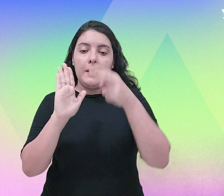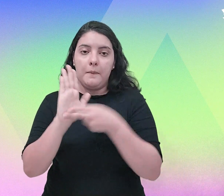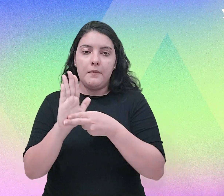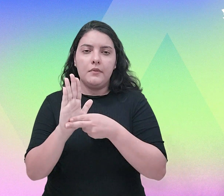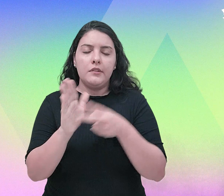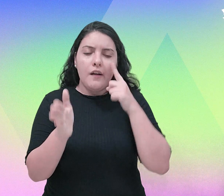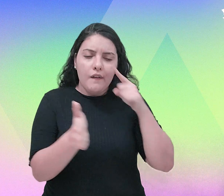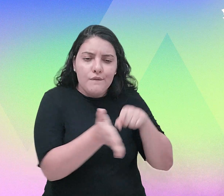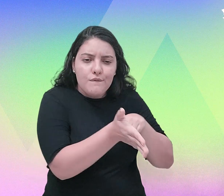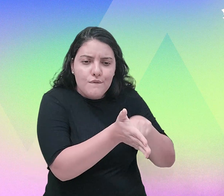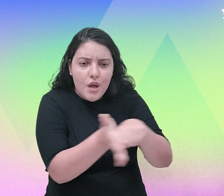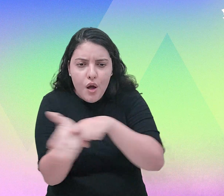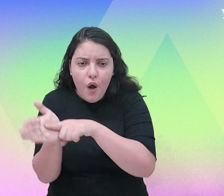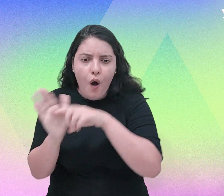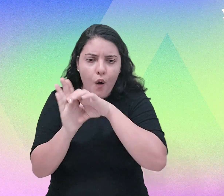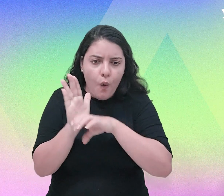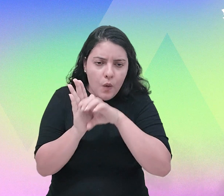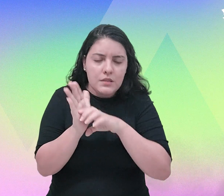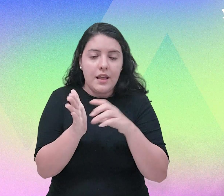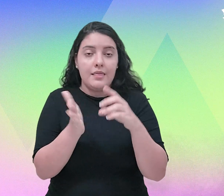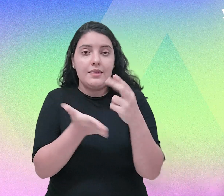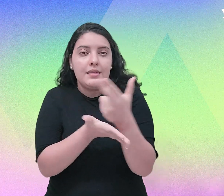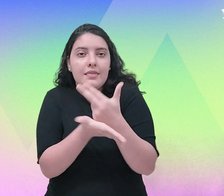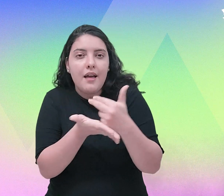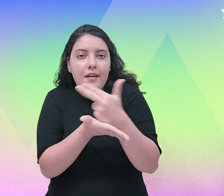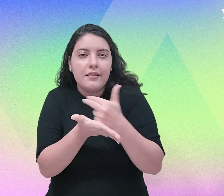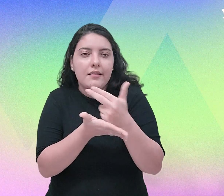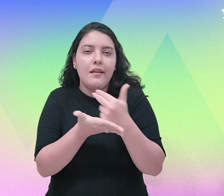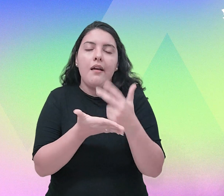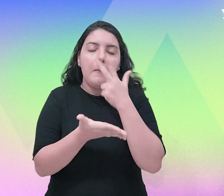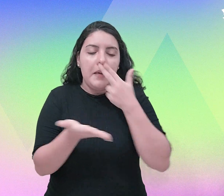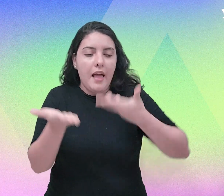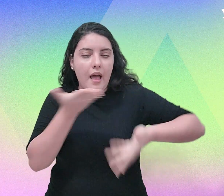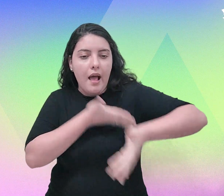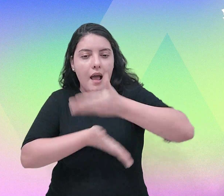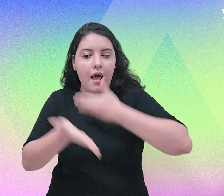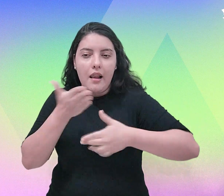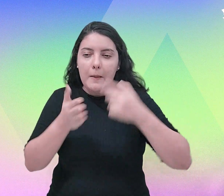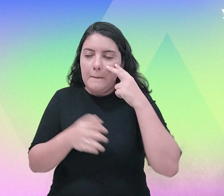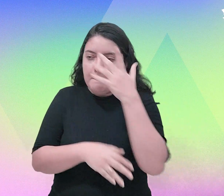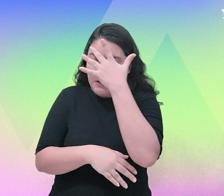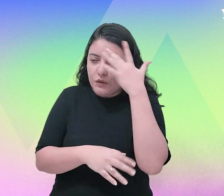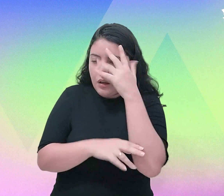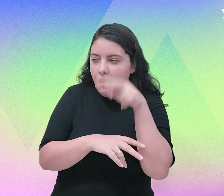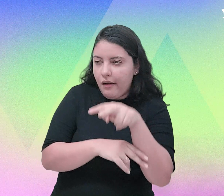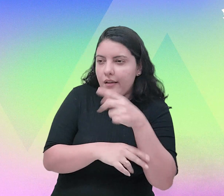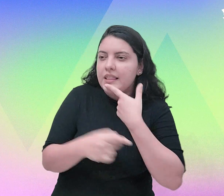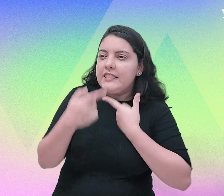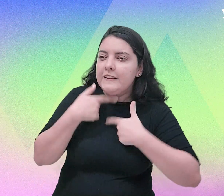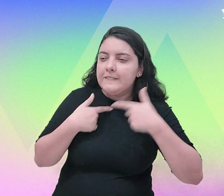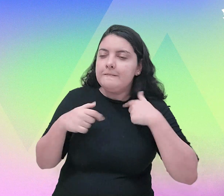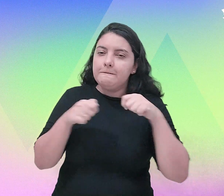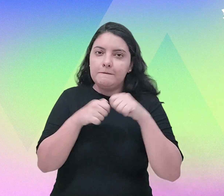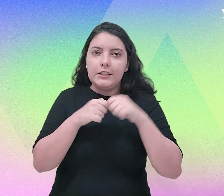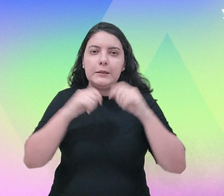investigaremos como conceito de desenho atentando para a sua relação com o observar o desejar e o fabular